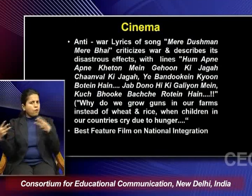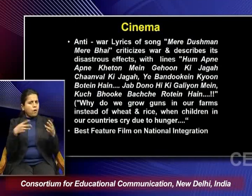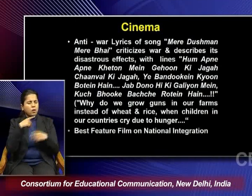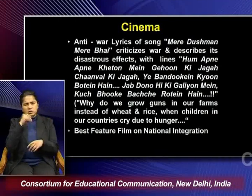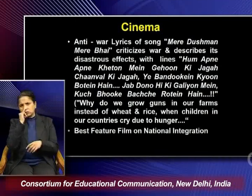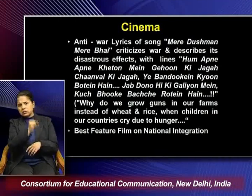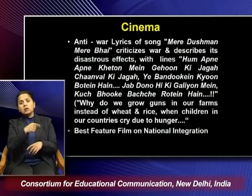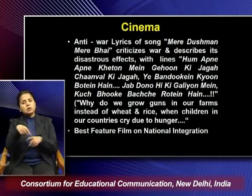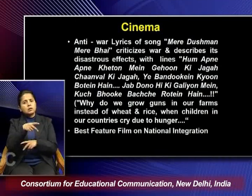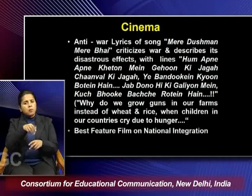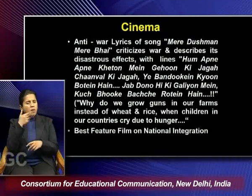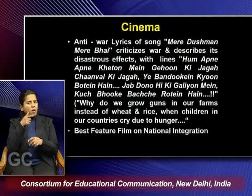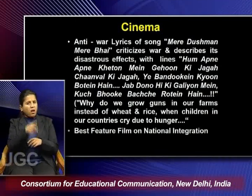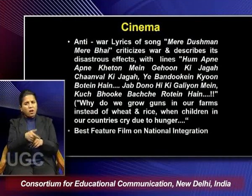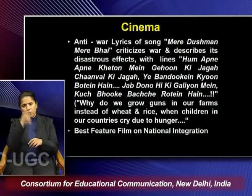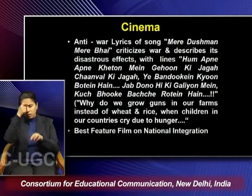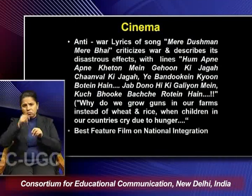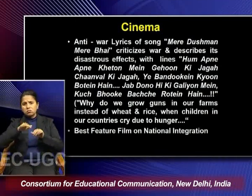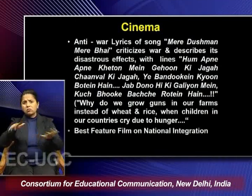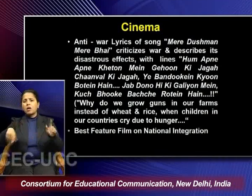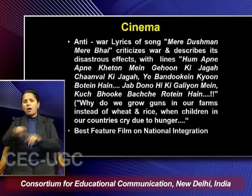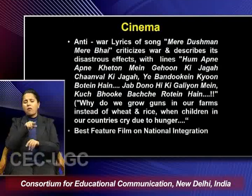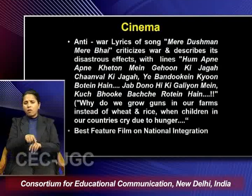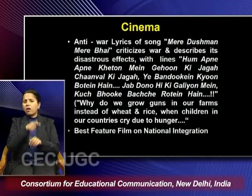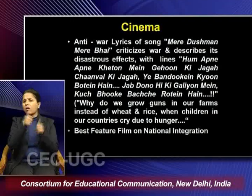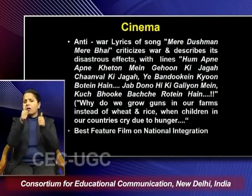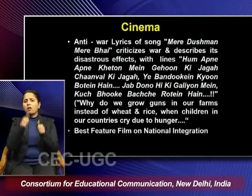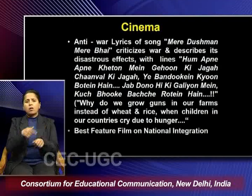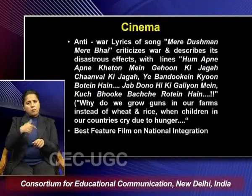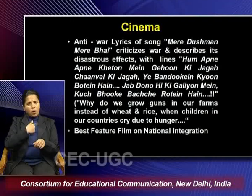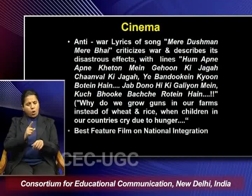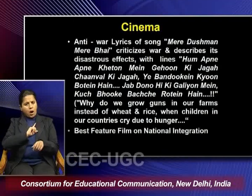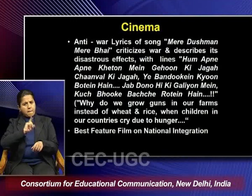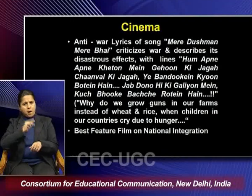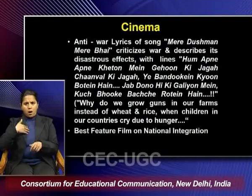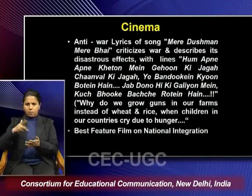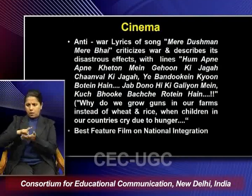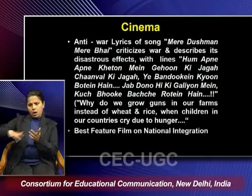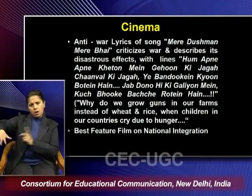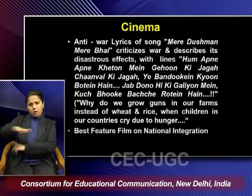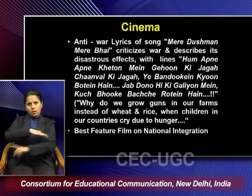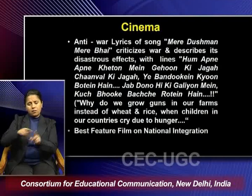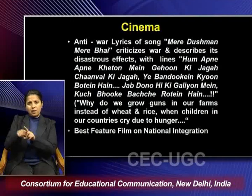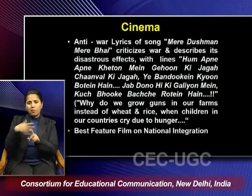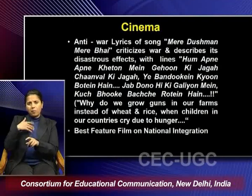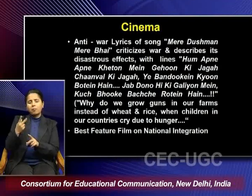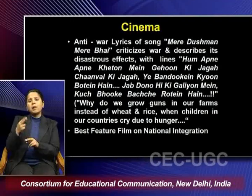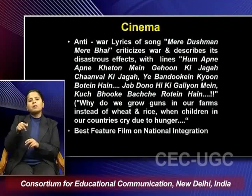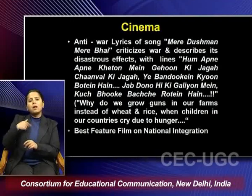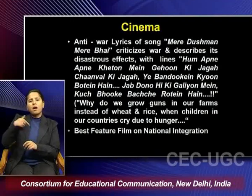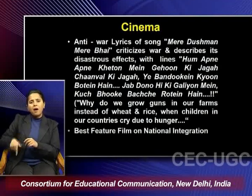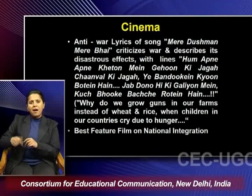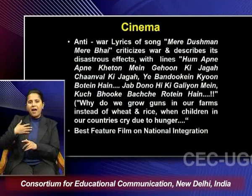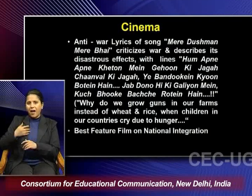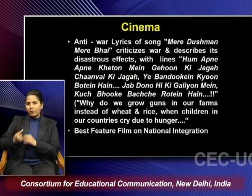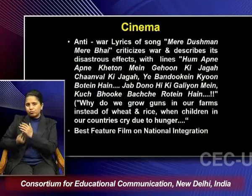the disastrous effects of the war with lines हम अपने अपने खेतों में गेहूं की जगह चावल की